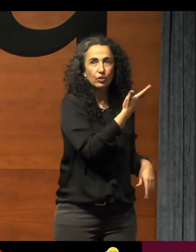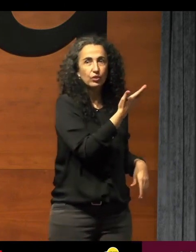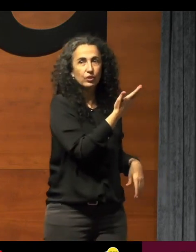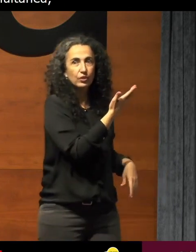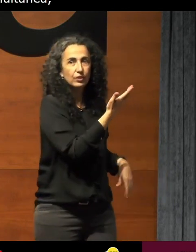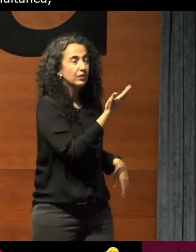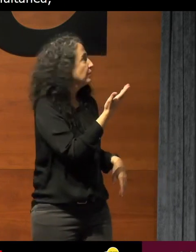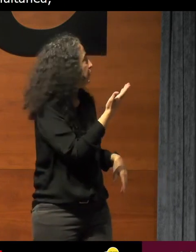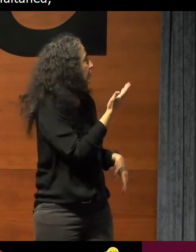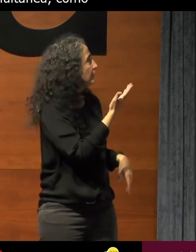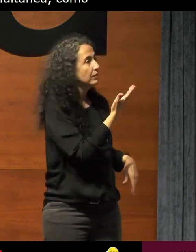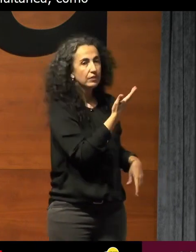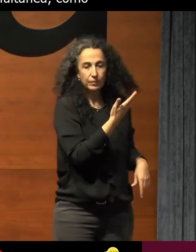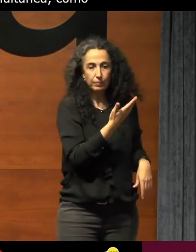fotografías.